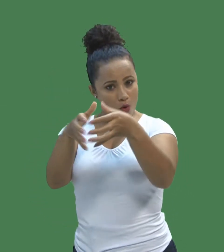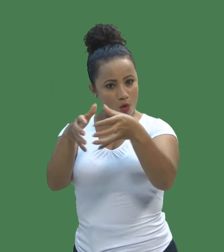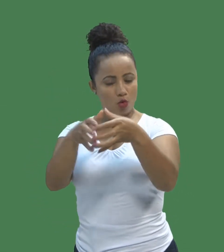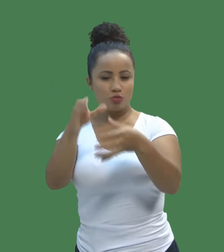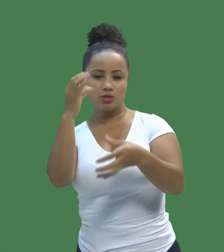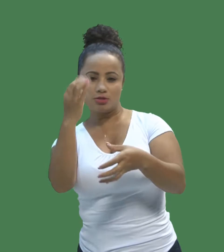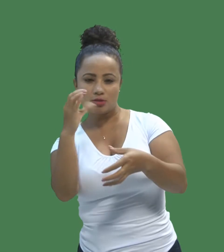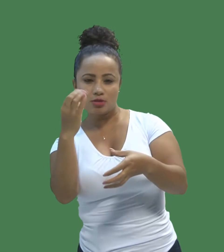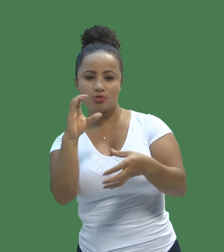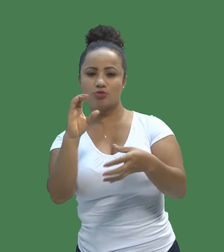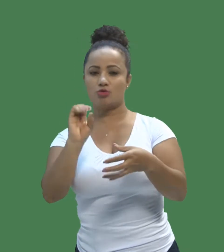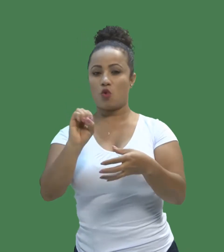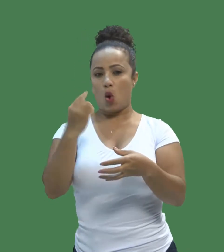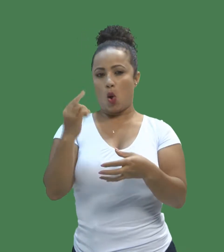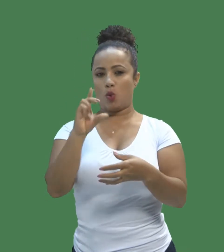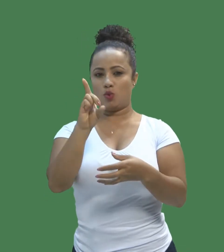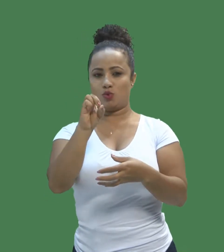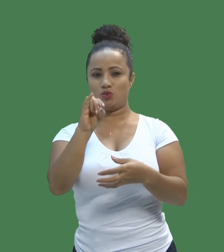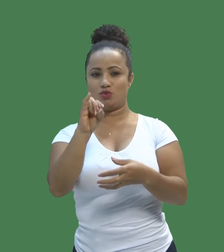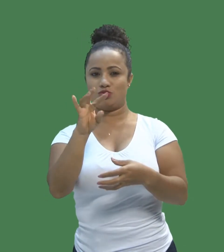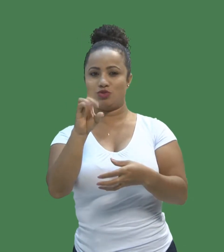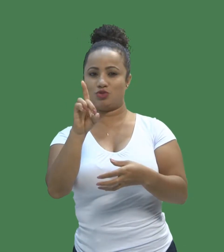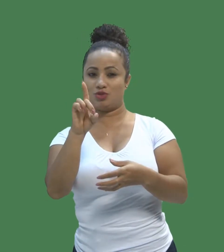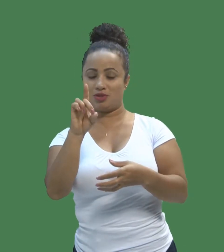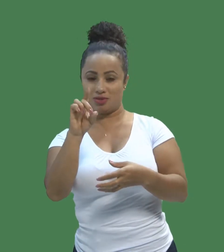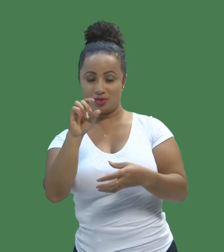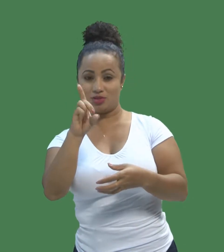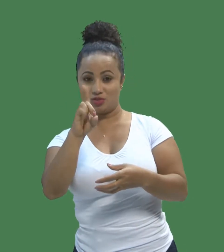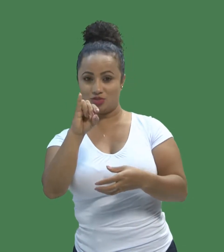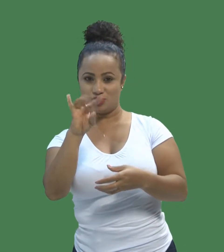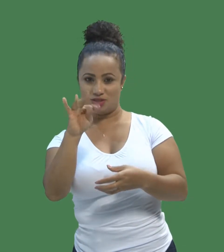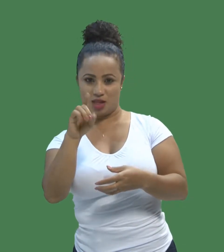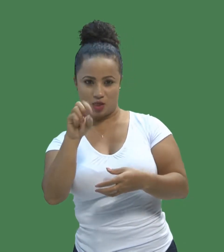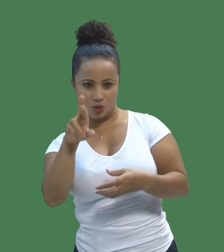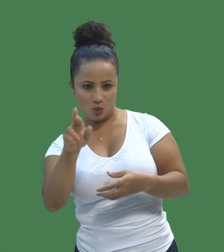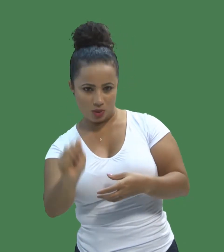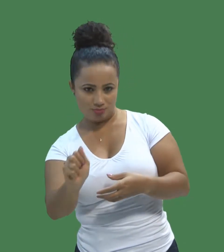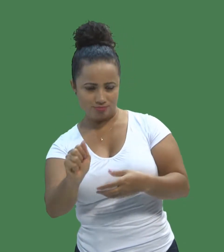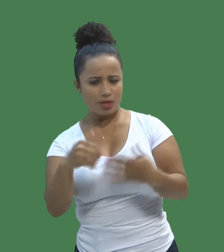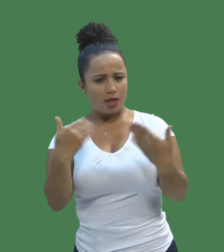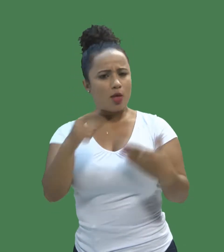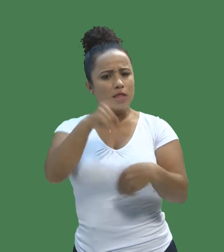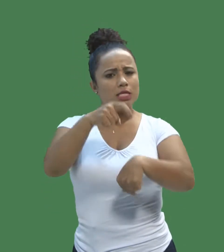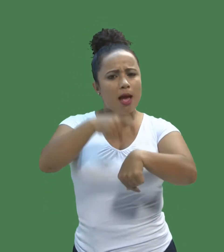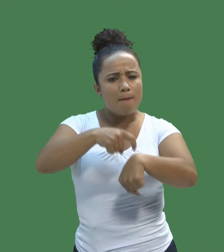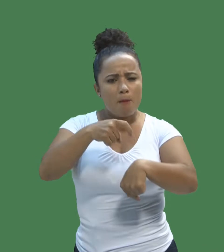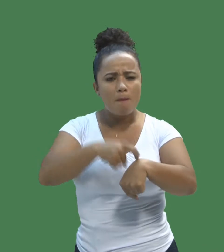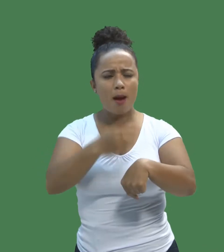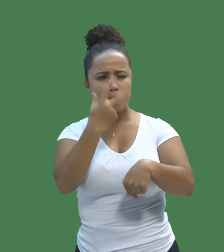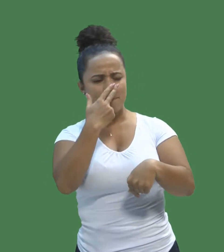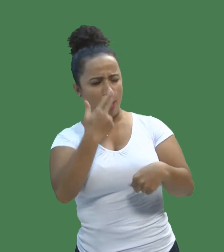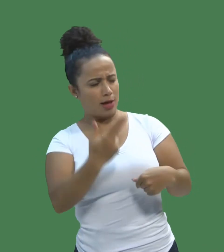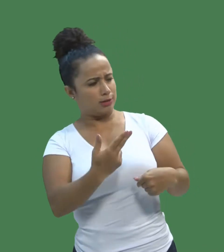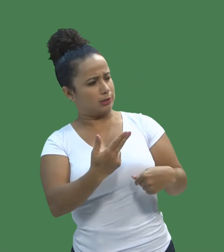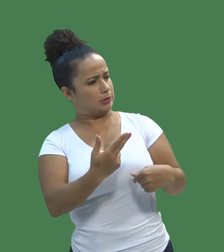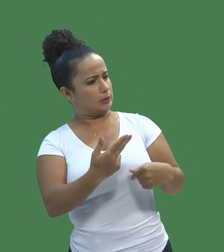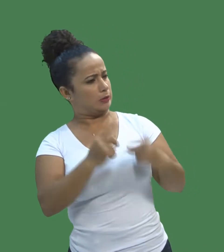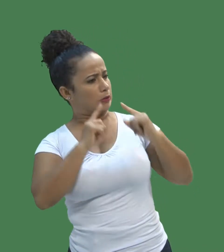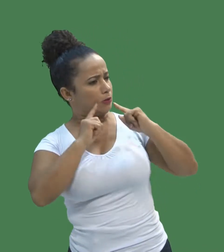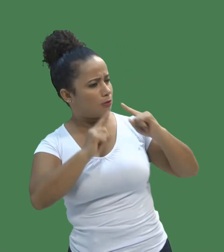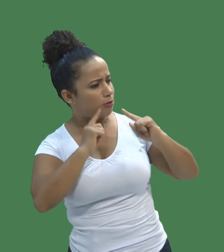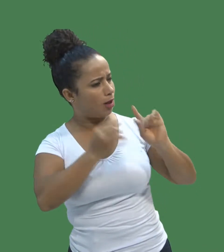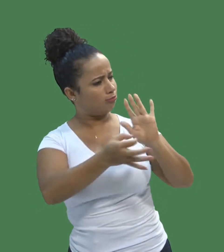maior crítica ao positivismo, justamente nesse estado que é ditador.